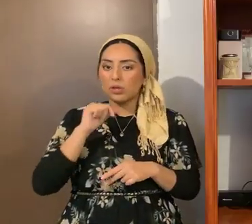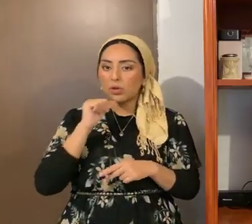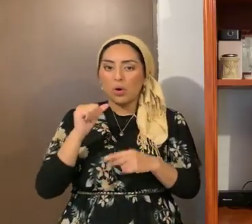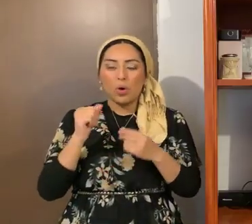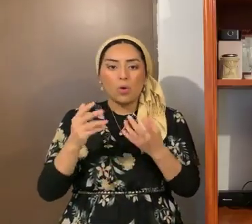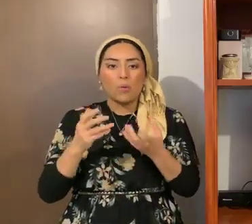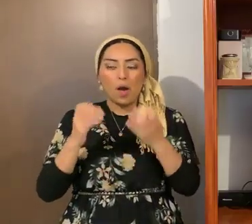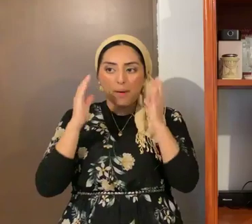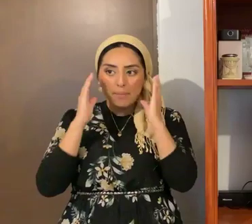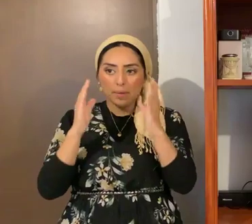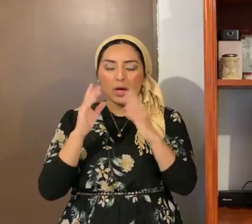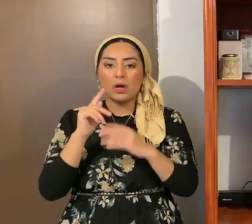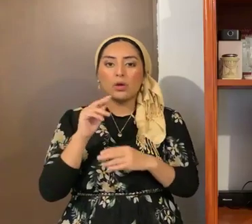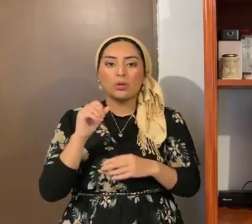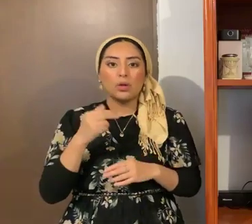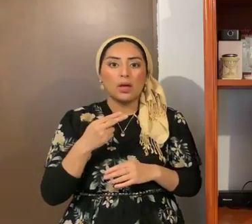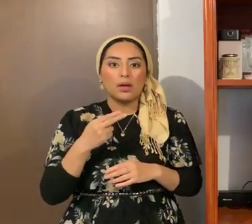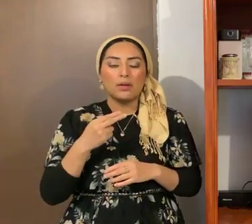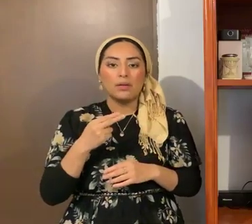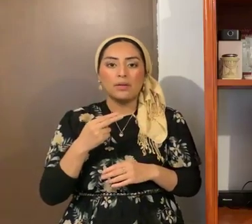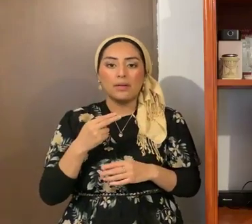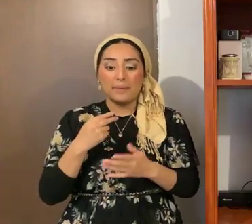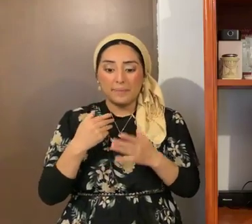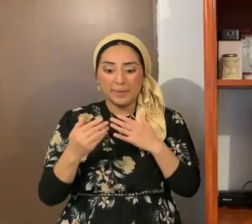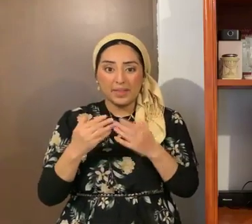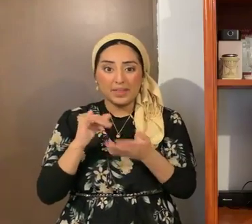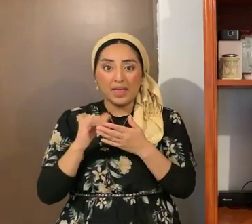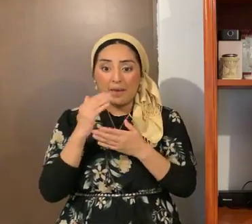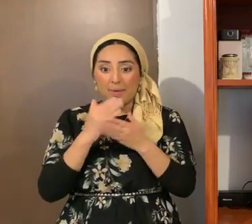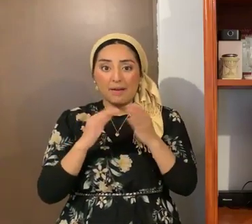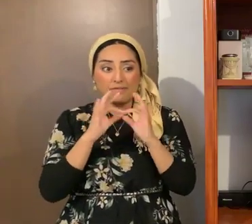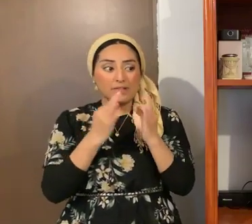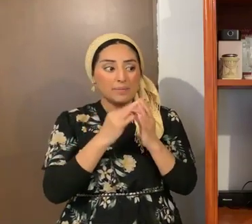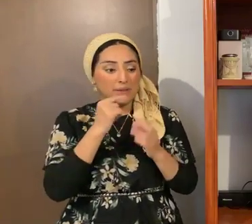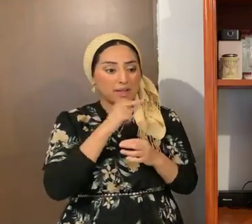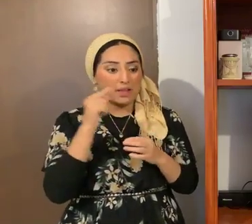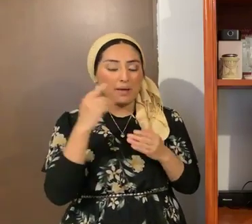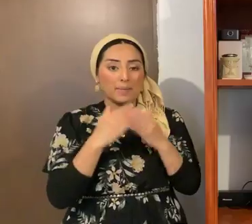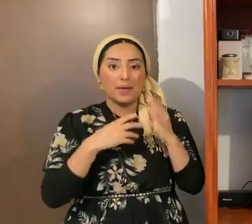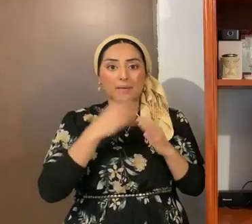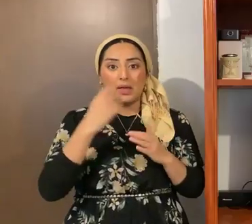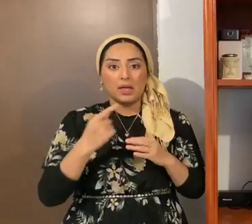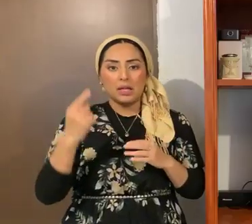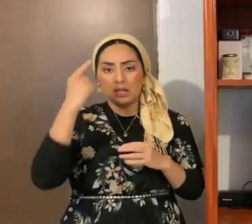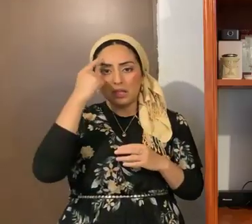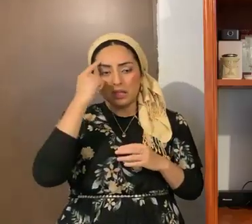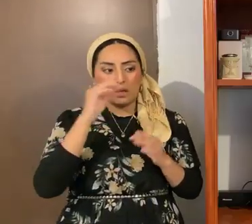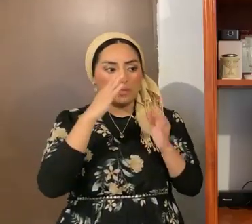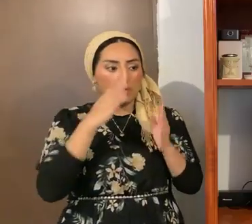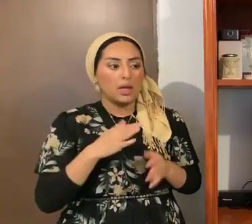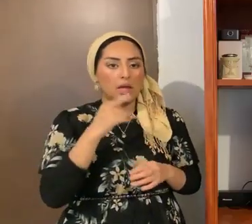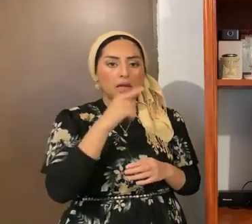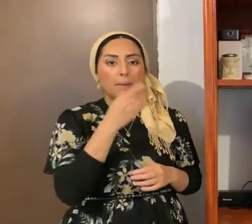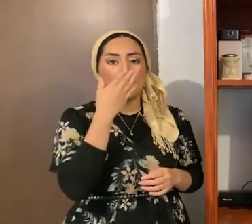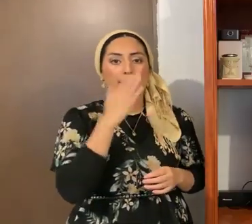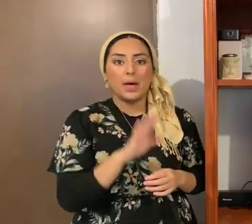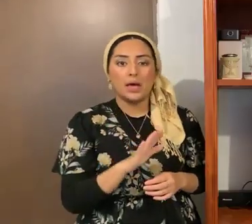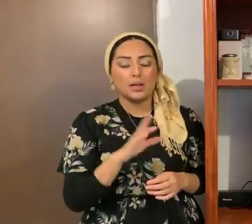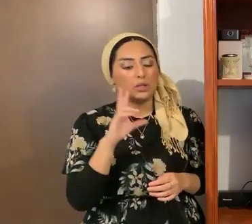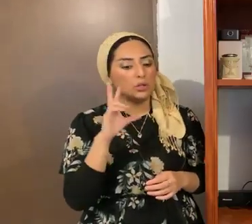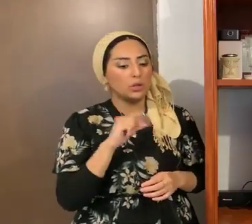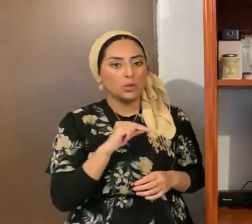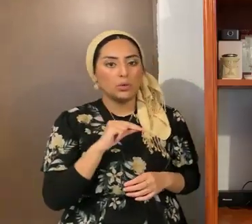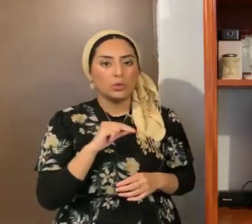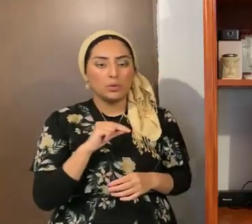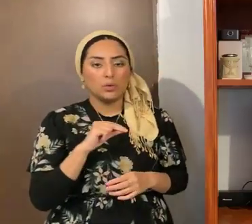ni obedecer la Torá. Y aún así los familiares se enojan, piensan que el roe es malo. No,